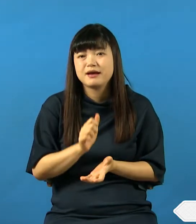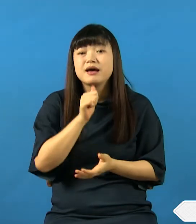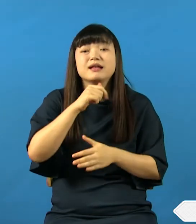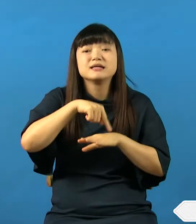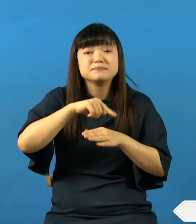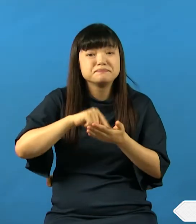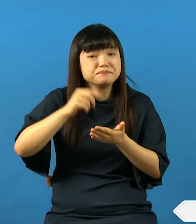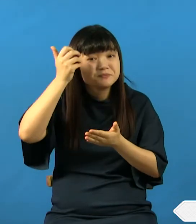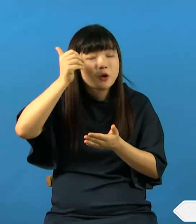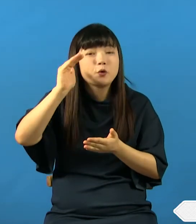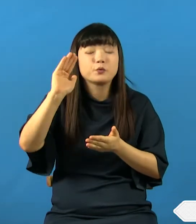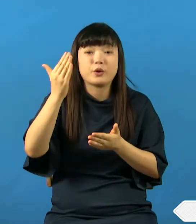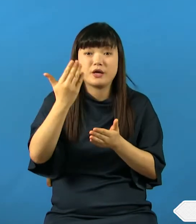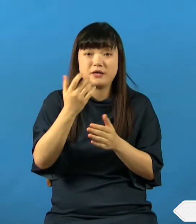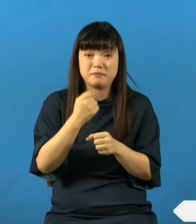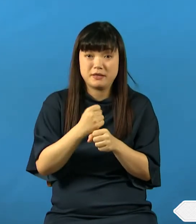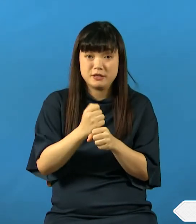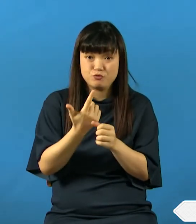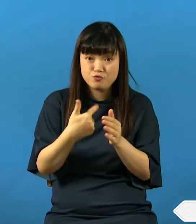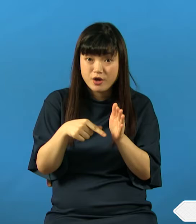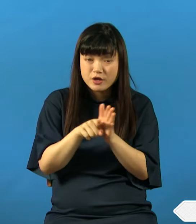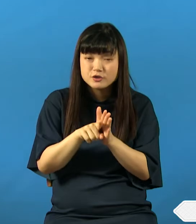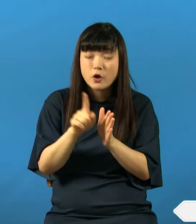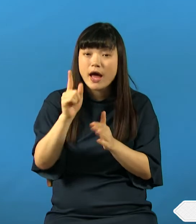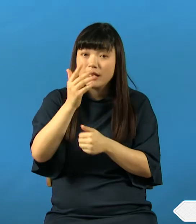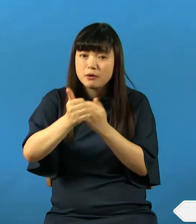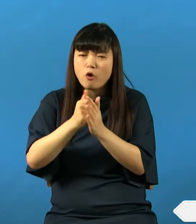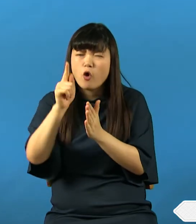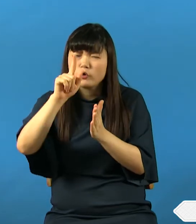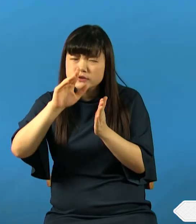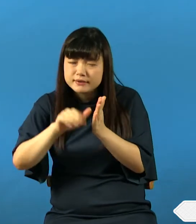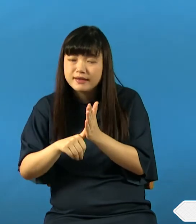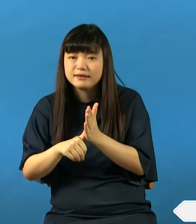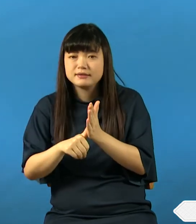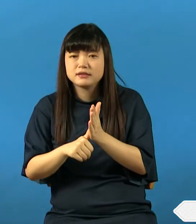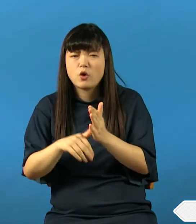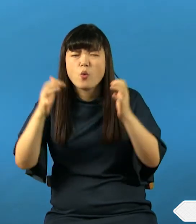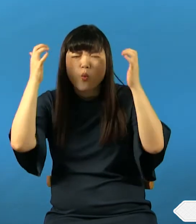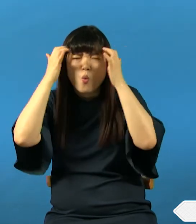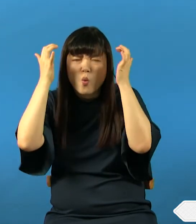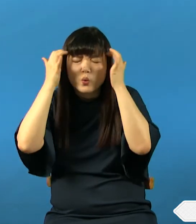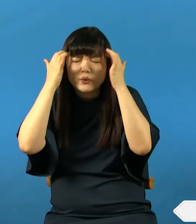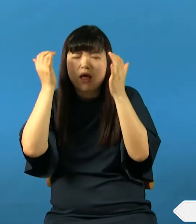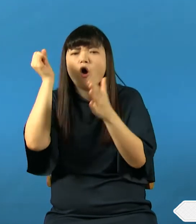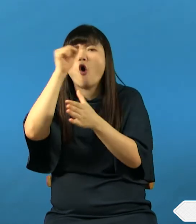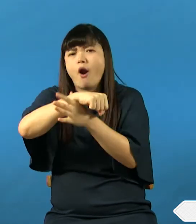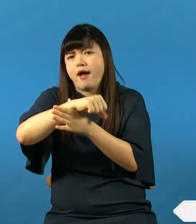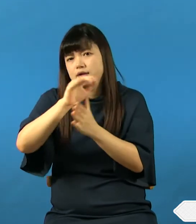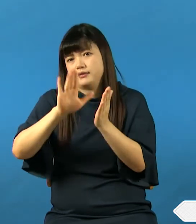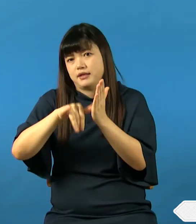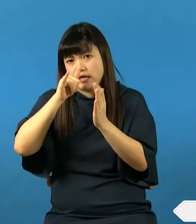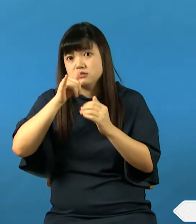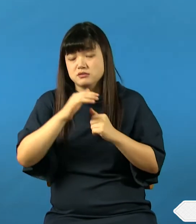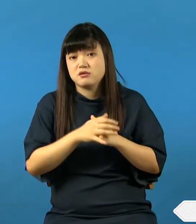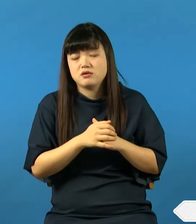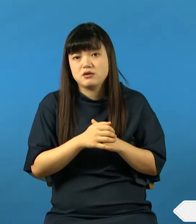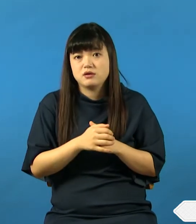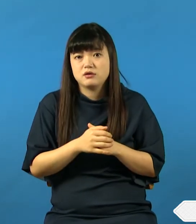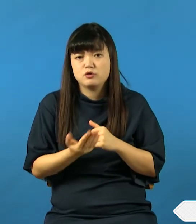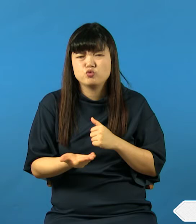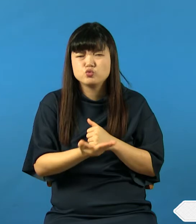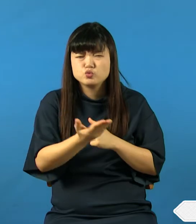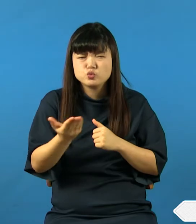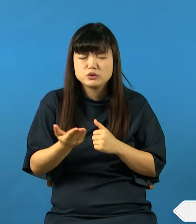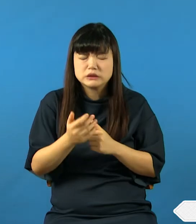그래서 우리를 가난한 심령 되게 하시려고 하나님은 어떤 때는 그냥 이 고난을 허락하실 때도